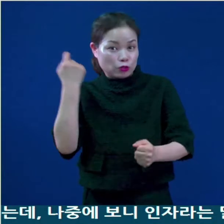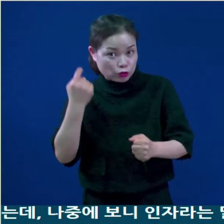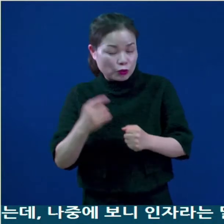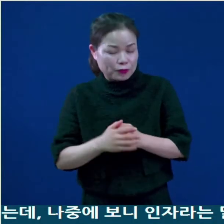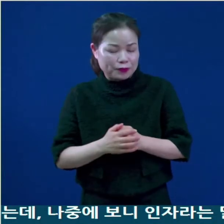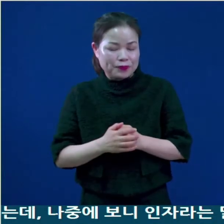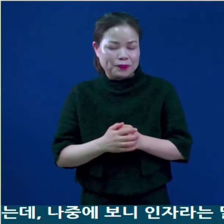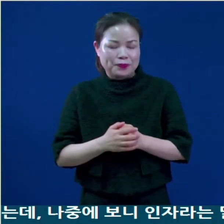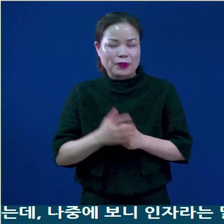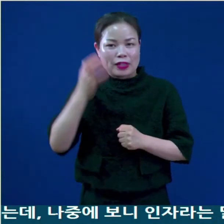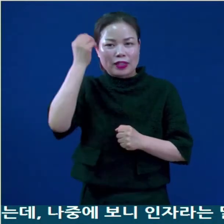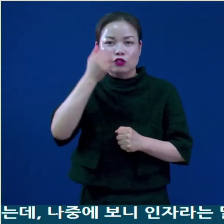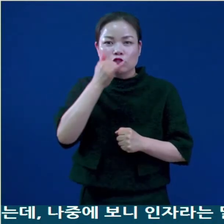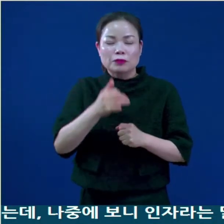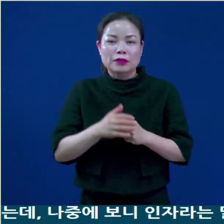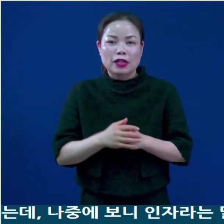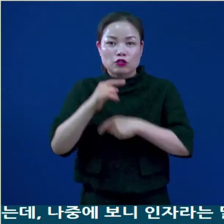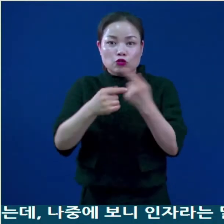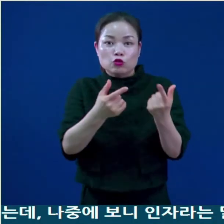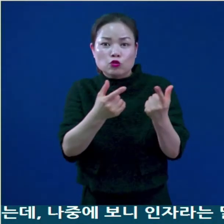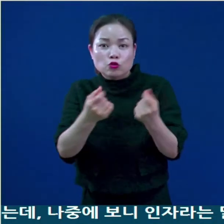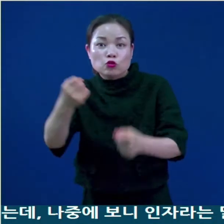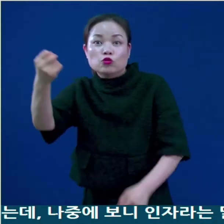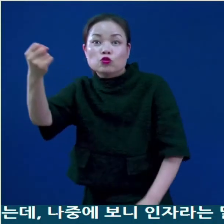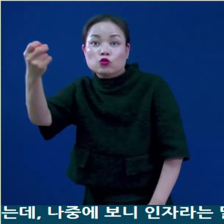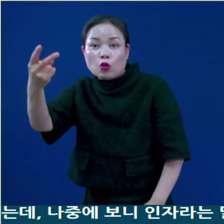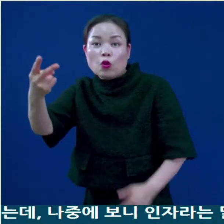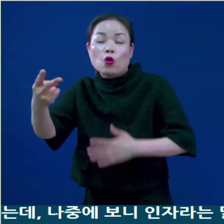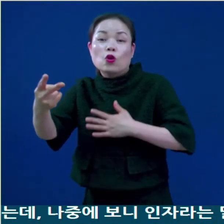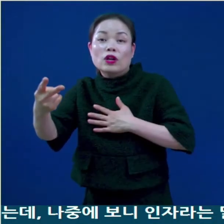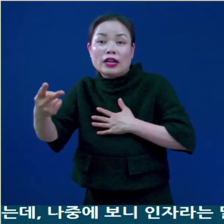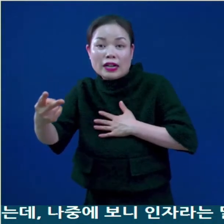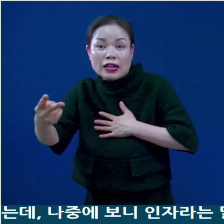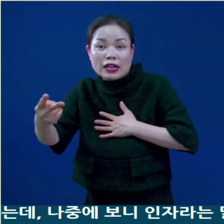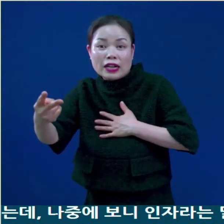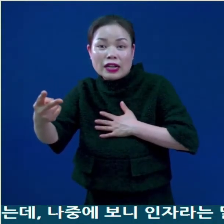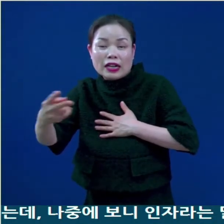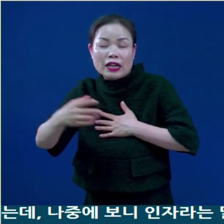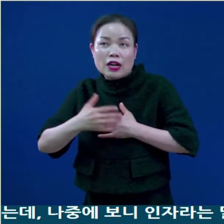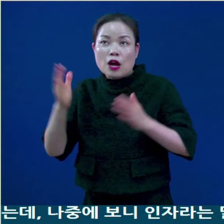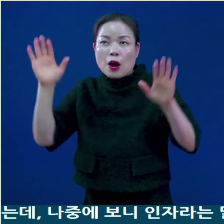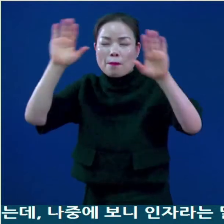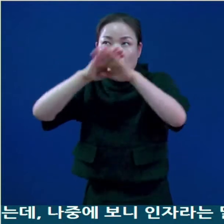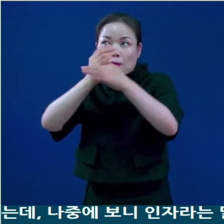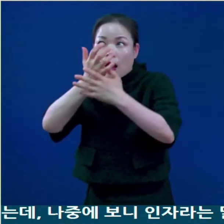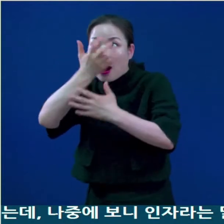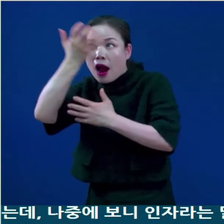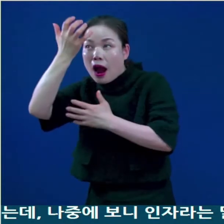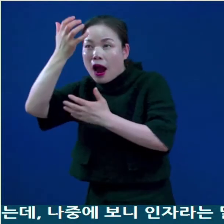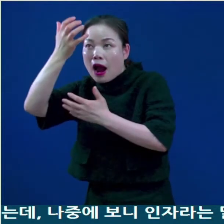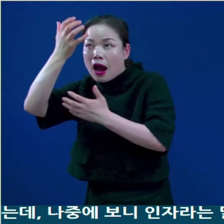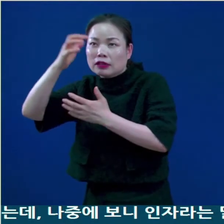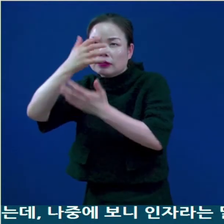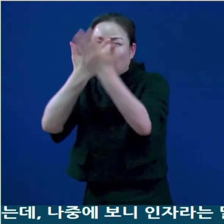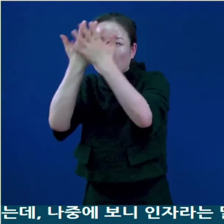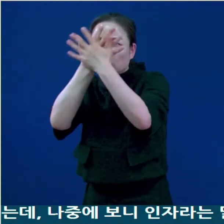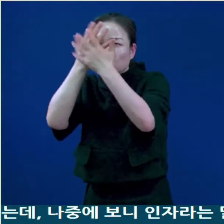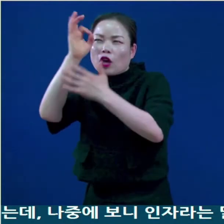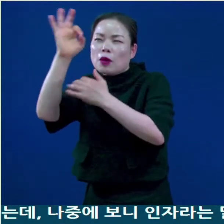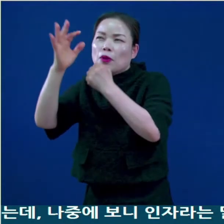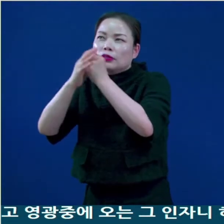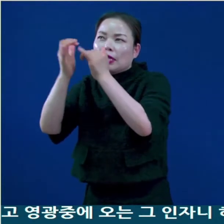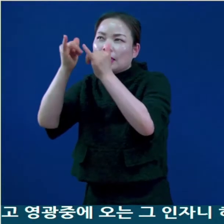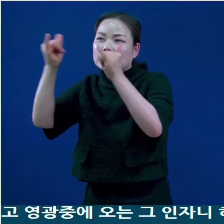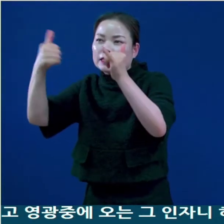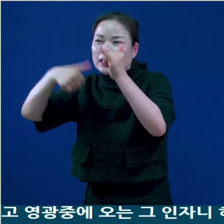이게 머릿속에 남습니다. 읽습니다. 또 내가 또 밤 환상 중에 보니 인자 같은 이가